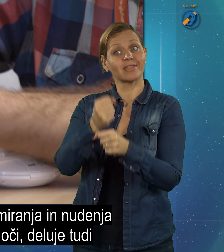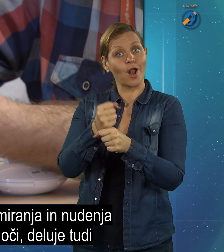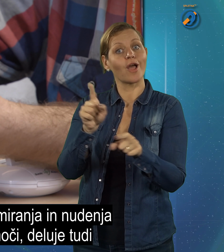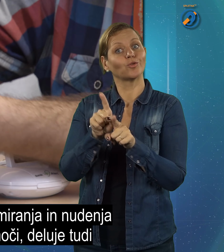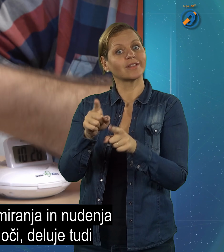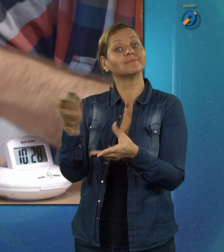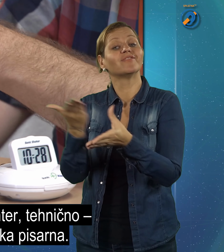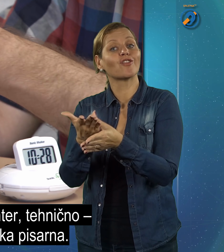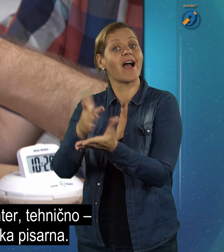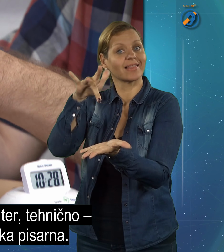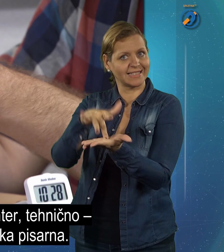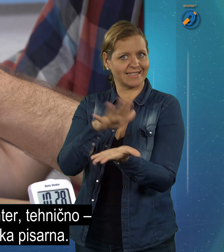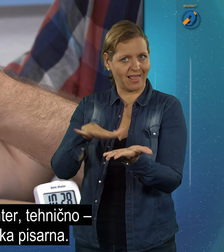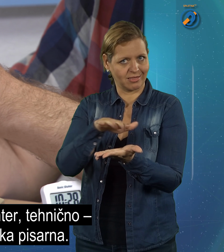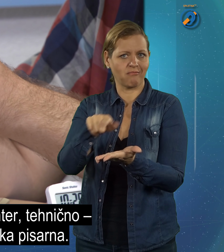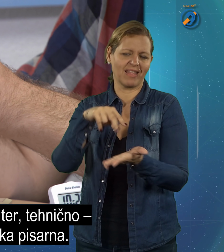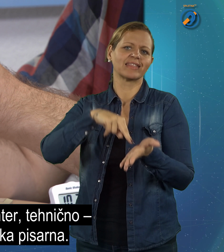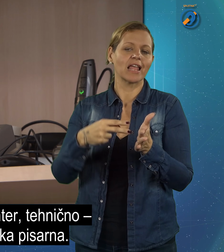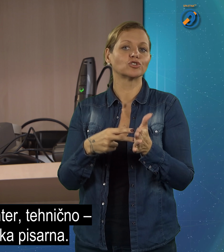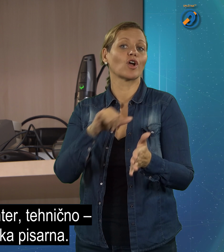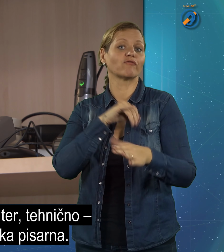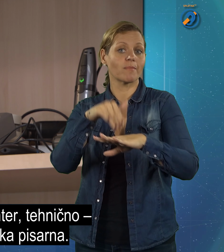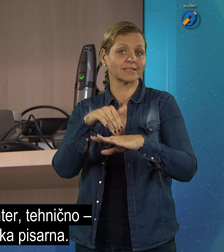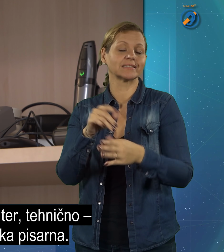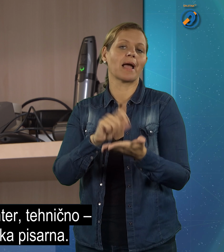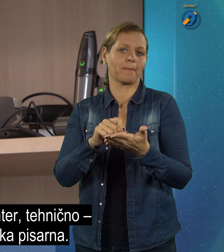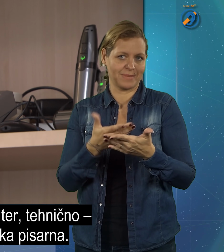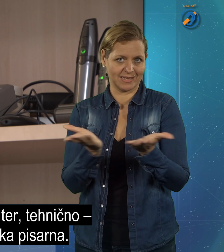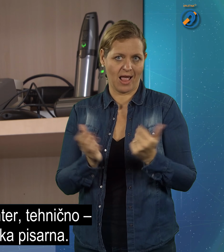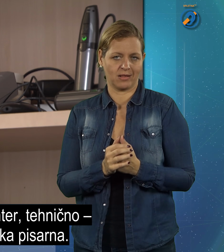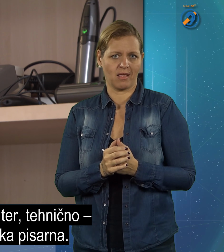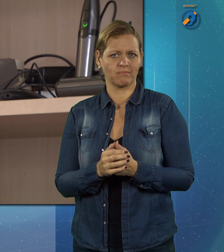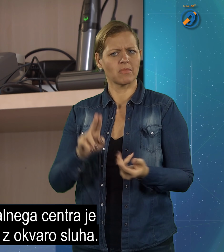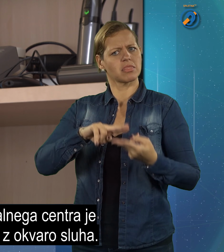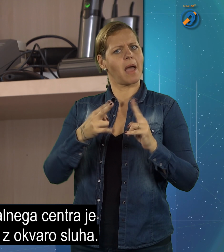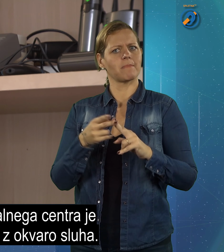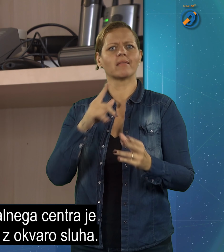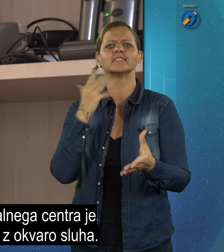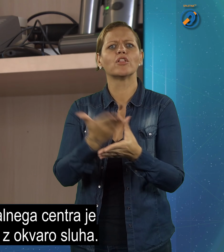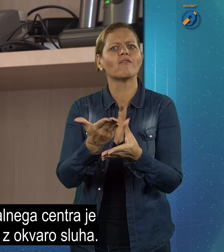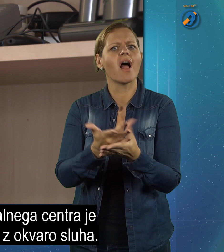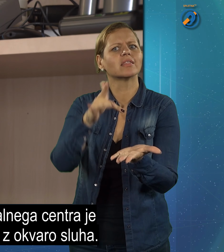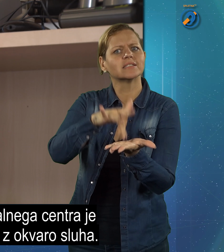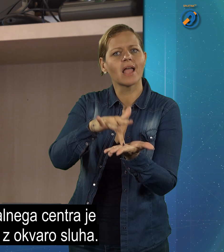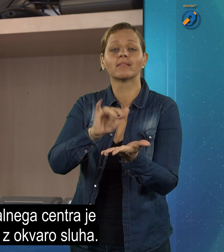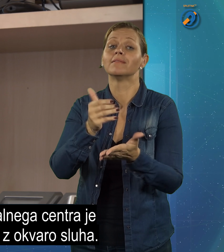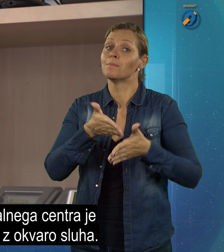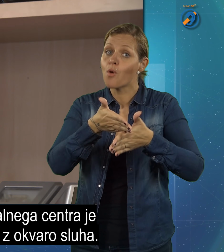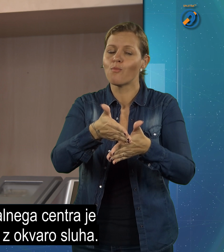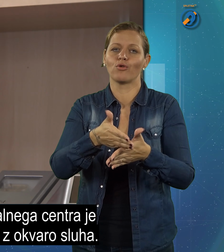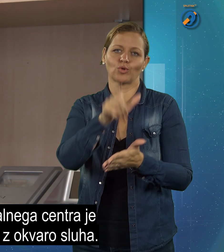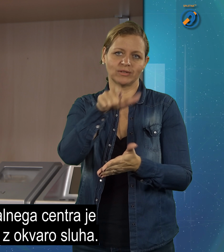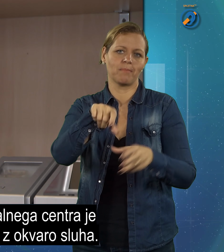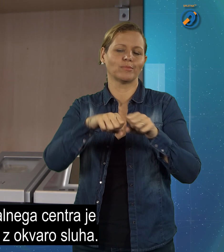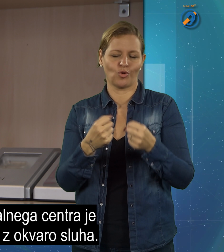pomoči deluje tudi Svetovni center Tehnično-informacijska pisarna. Namen Svetovnega centra je